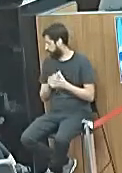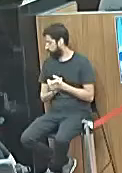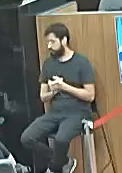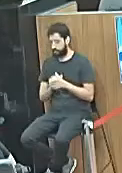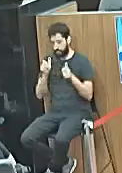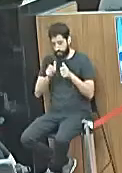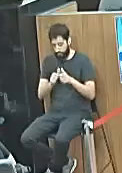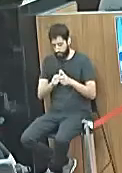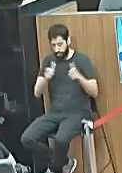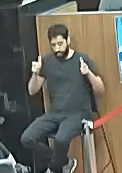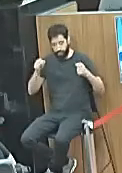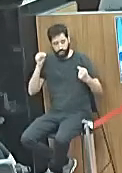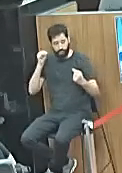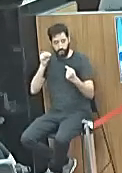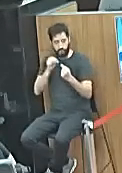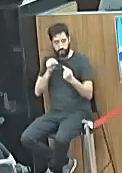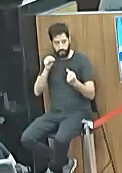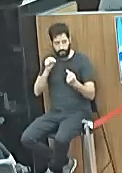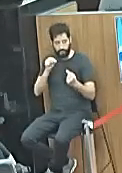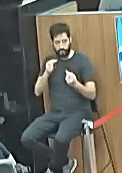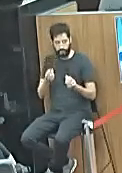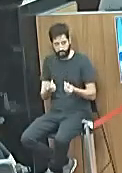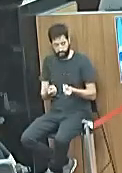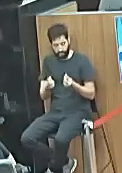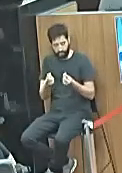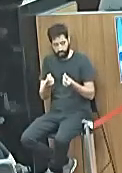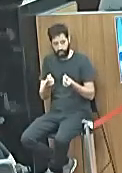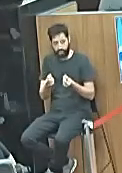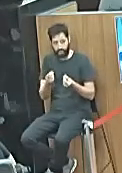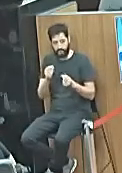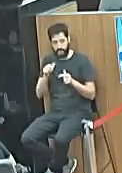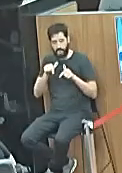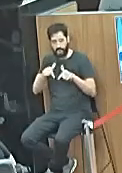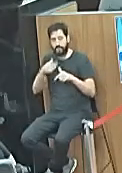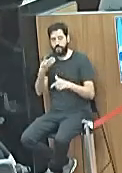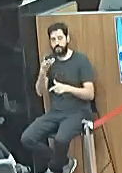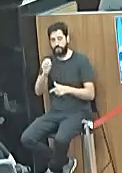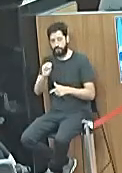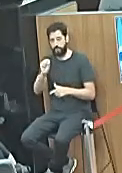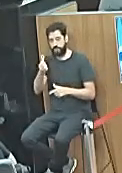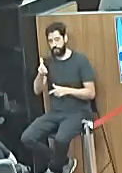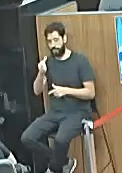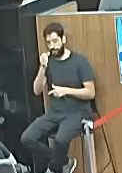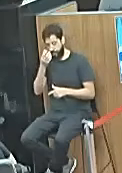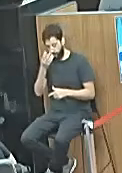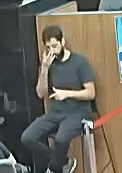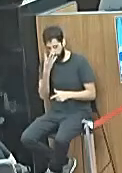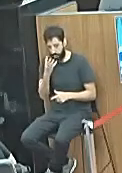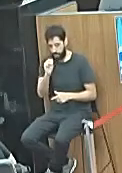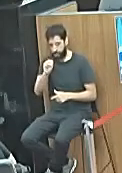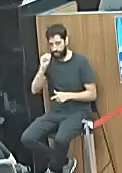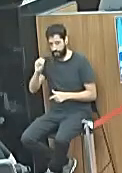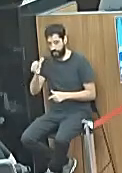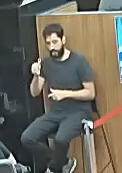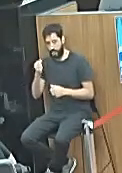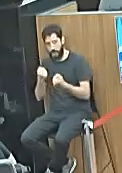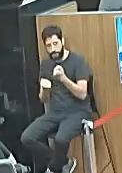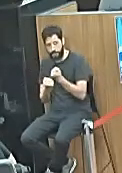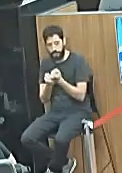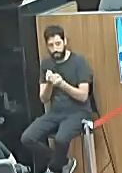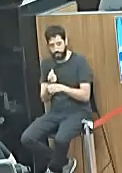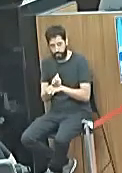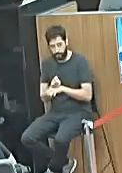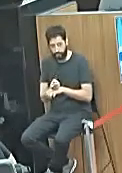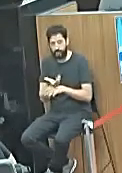ampliar metas físicas e financeiras da ação 4886 apoio financeiro à realização